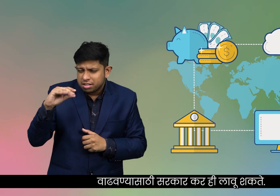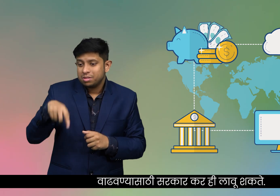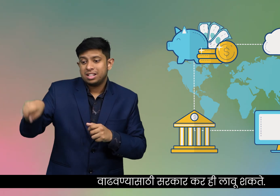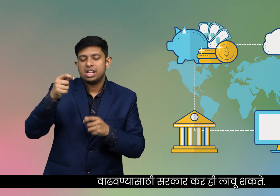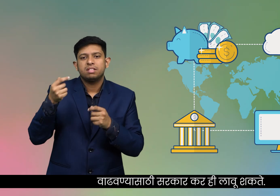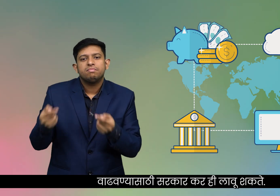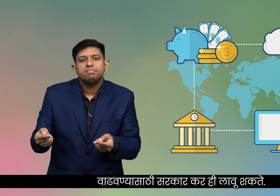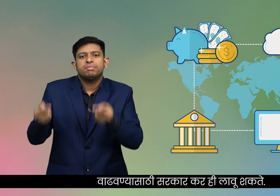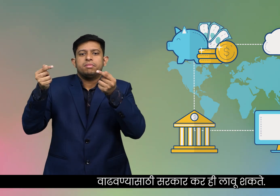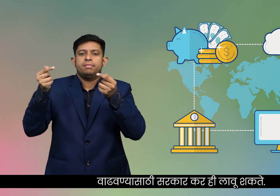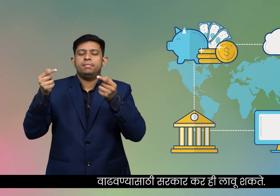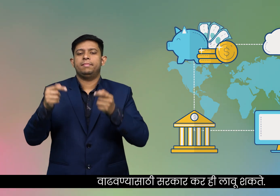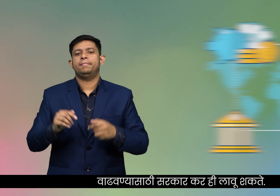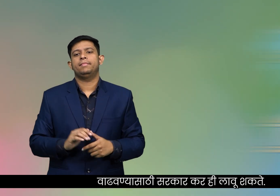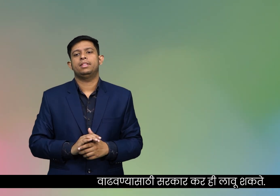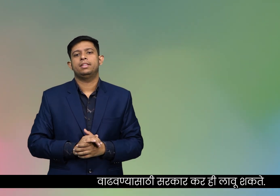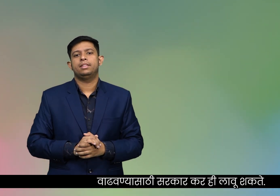शकतो.